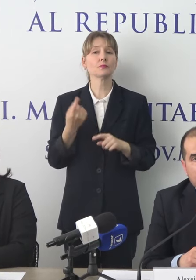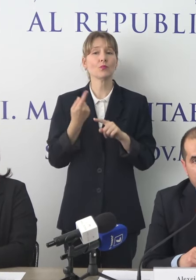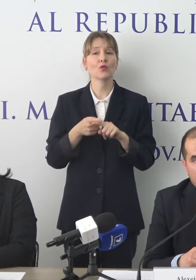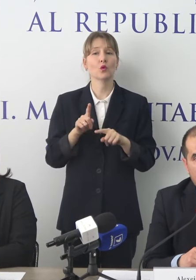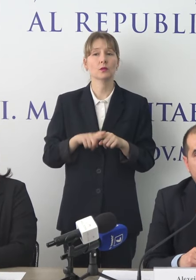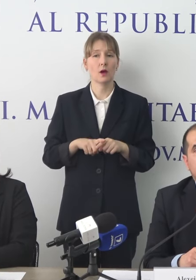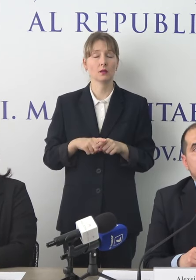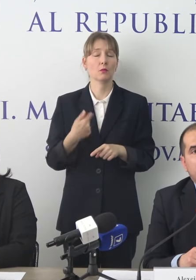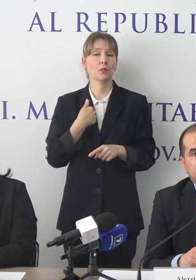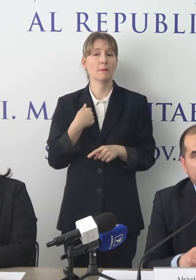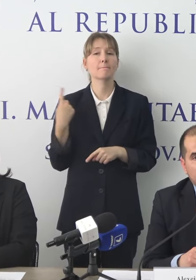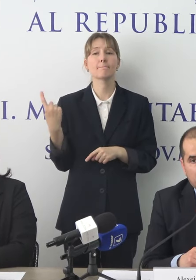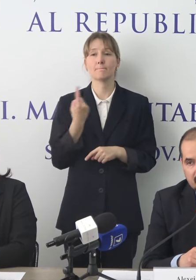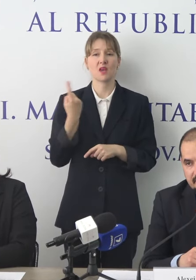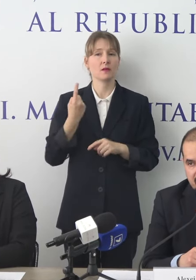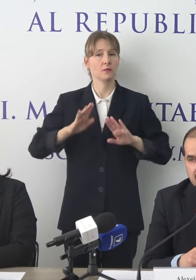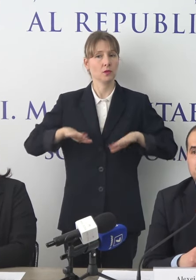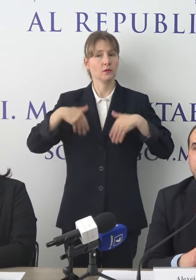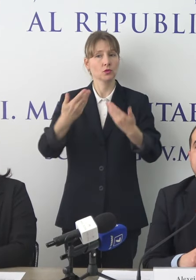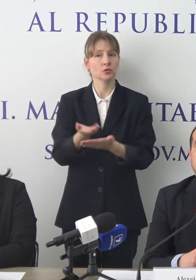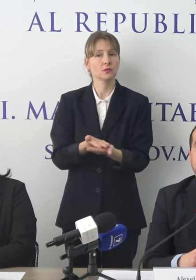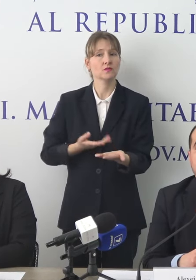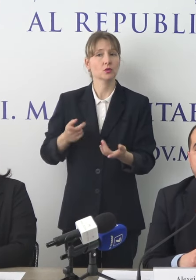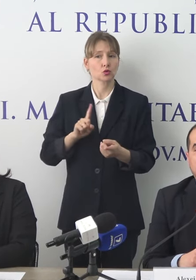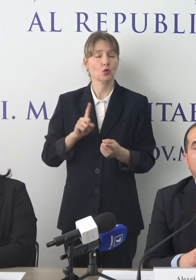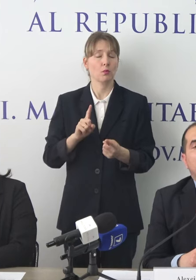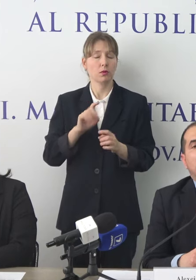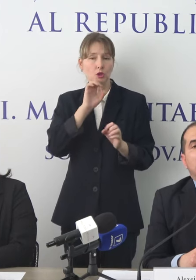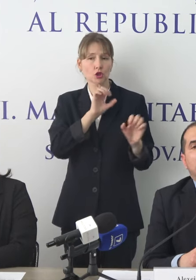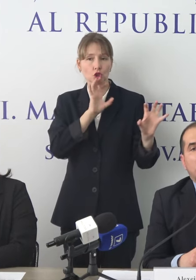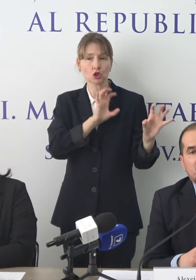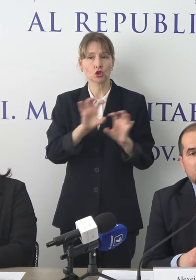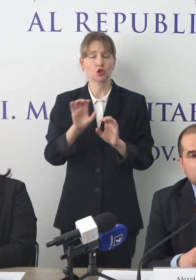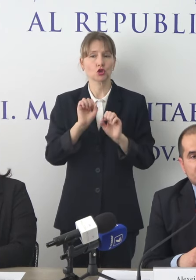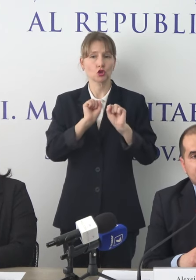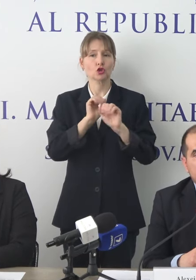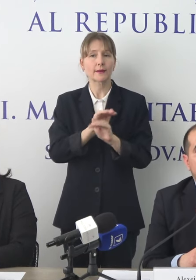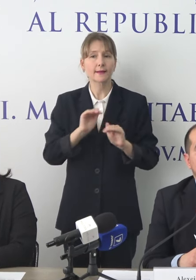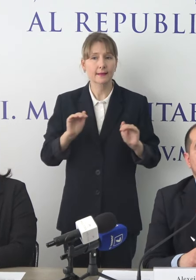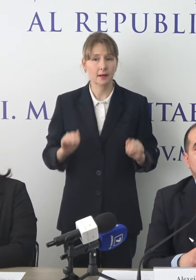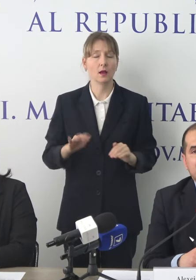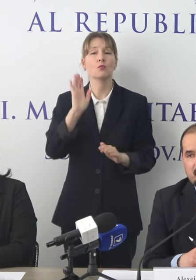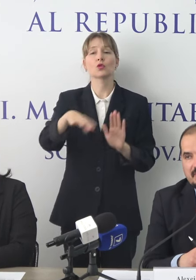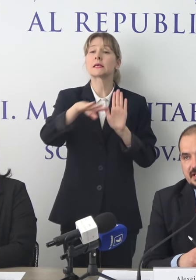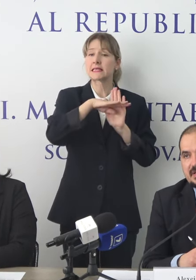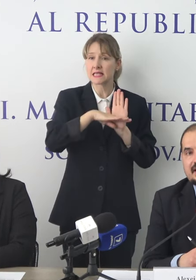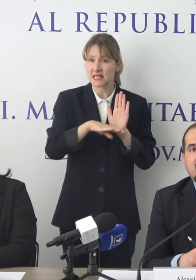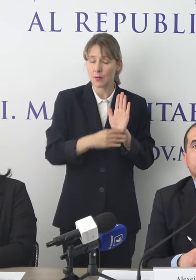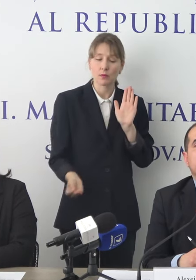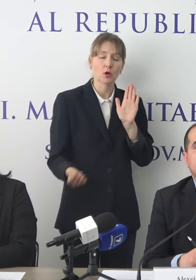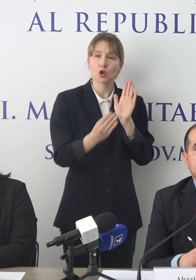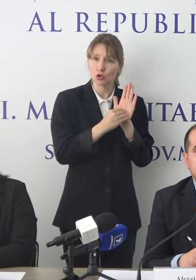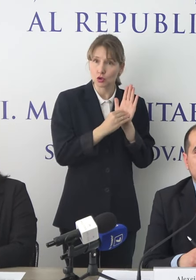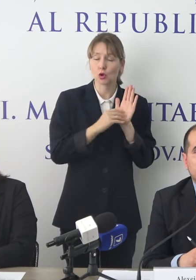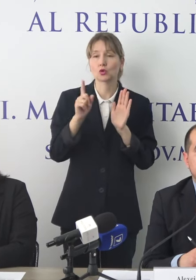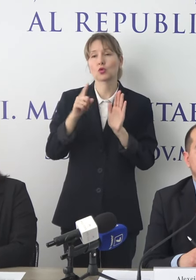intervențiile pe care le propunem, deci vom tripla numărul de specialiști în protecția copiilor, vom introduce sistemul informațional bazat pe management de caz